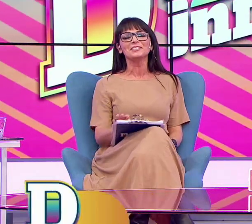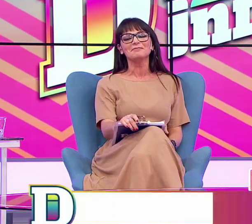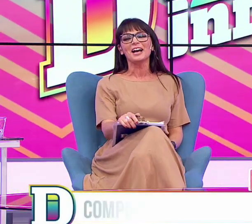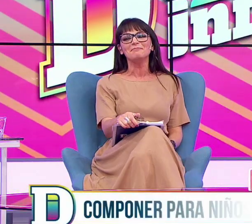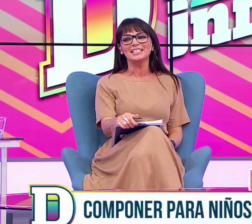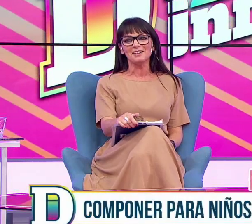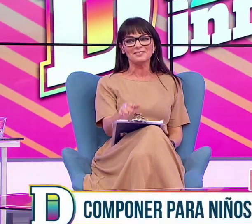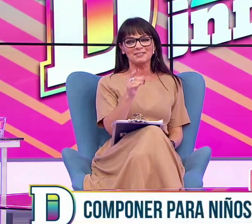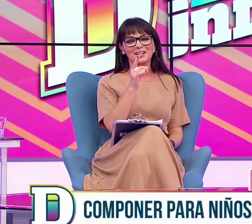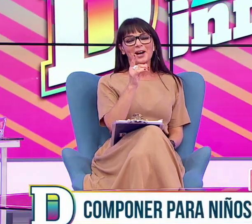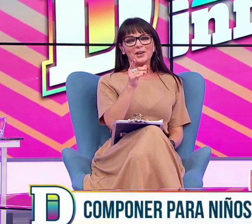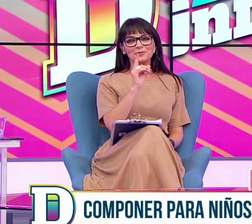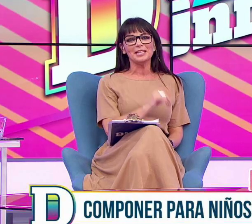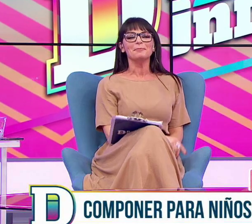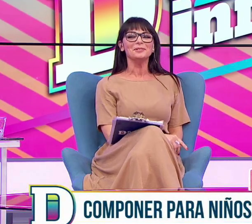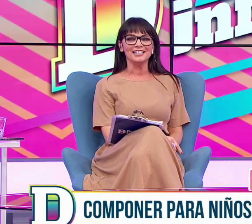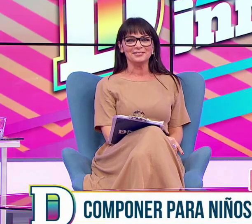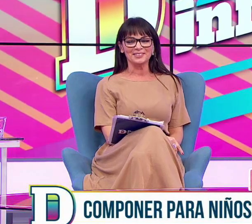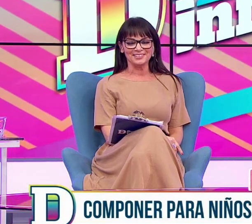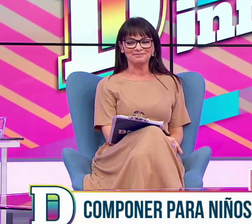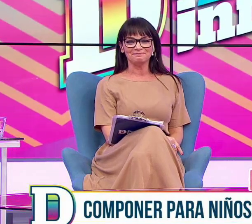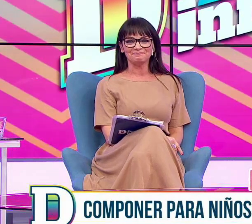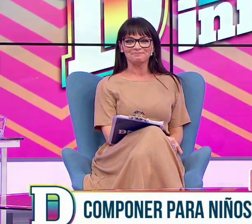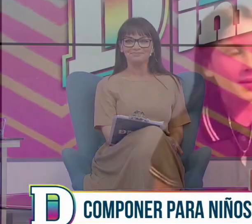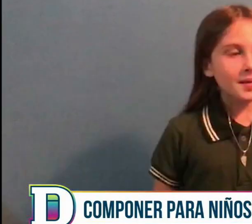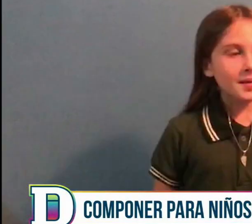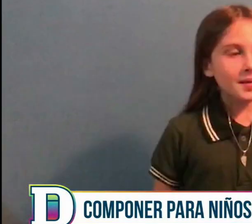nuestra próxima invitada, vamos a ver un tape muy lindo, vamos a ver.